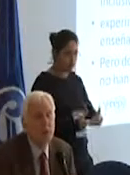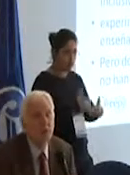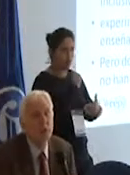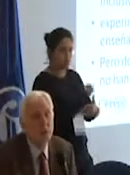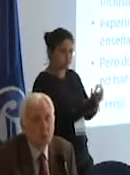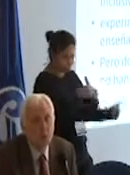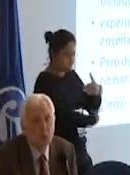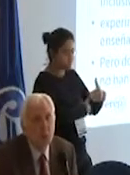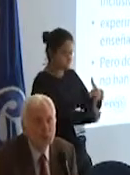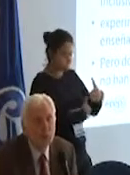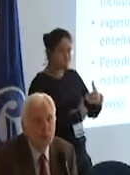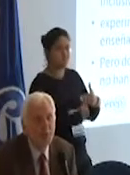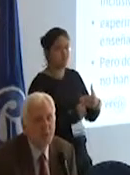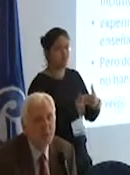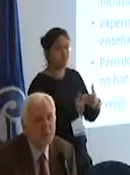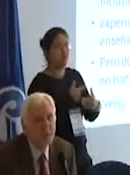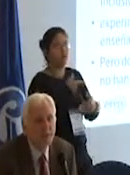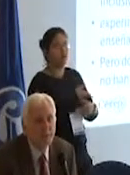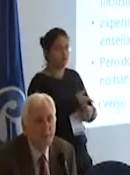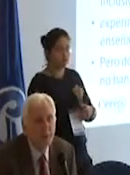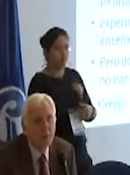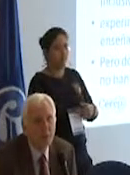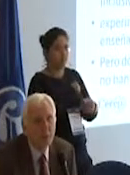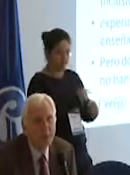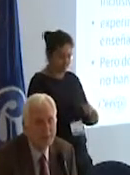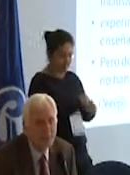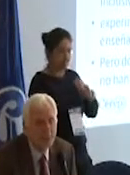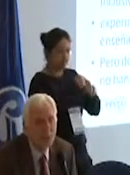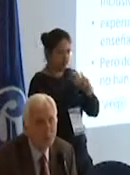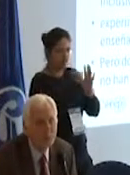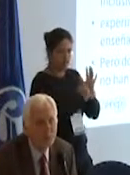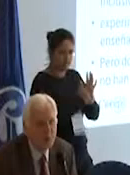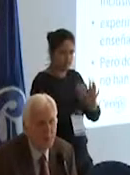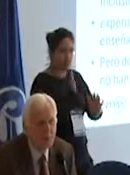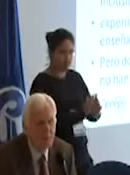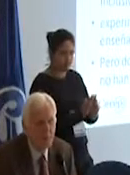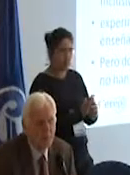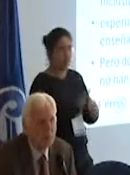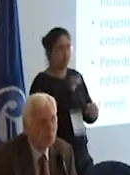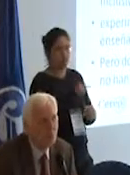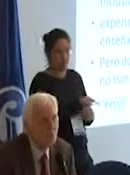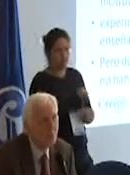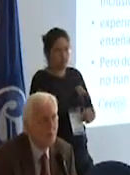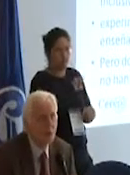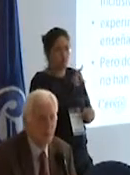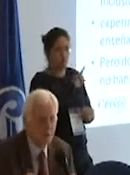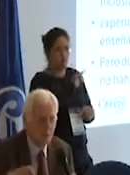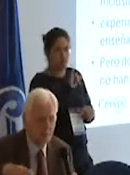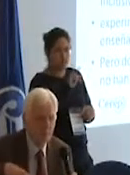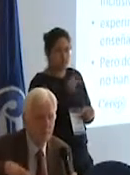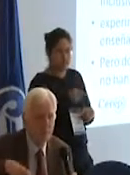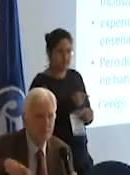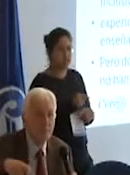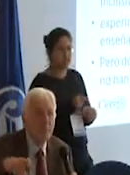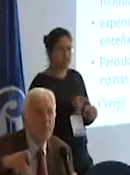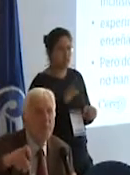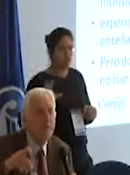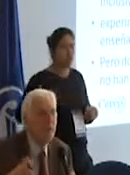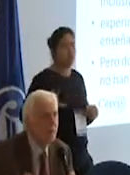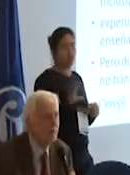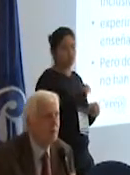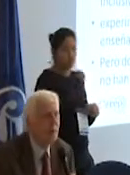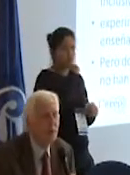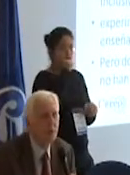escuela, que poseen una unidad especializada, una unidad ULIS, todos los